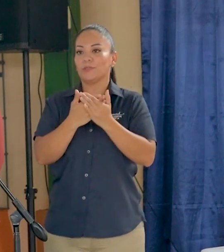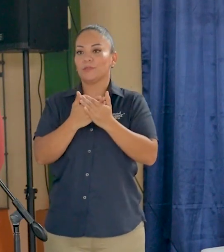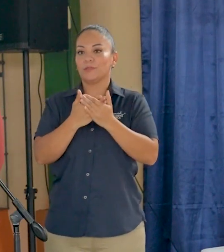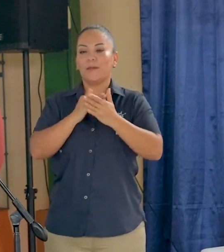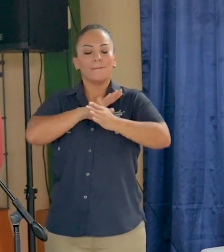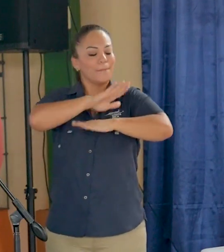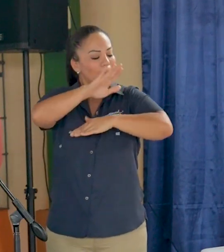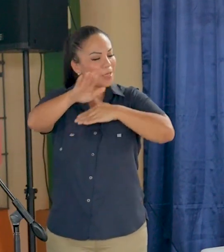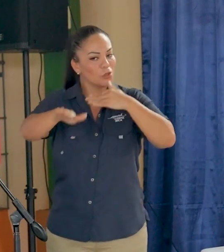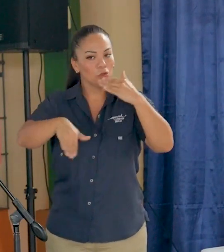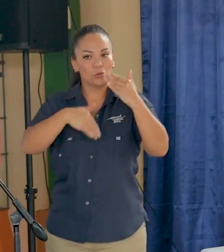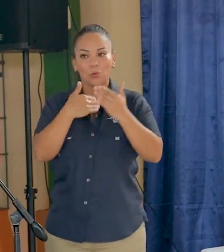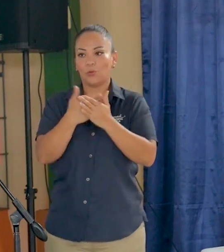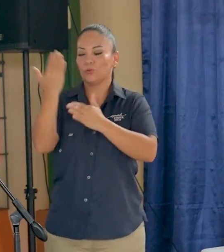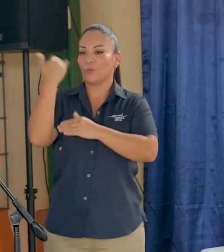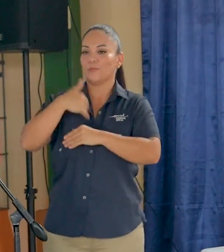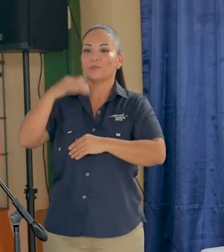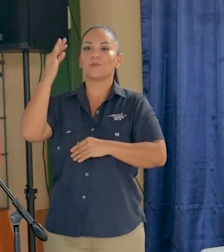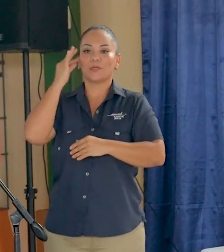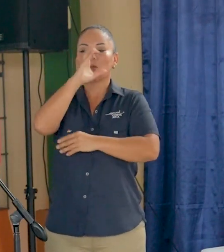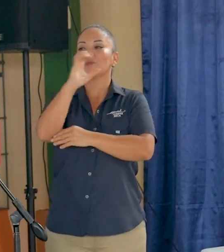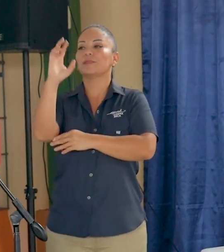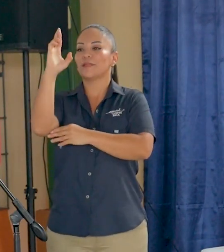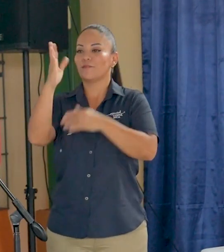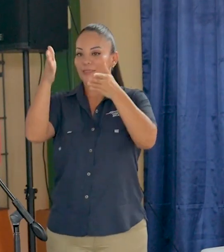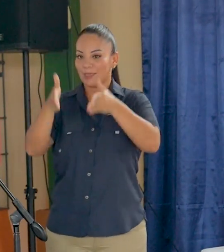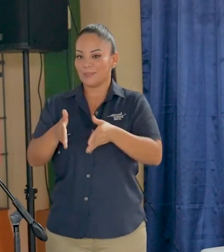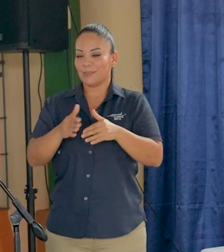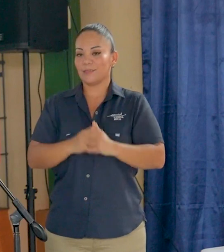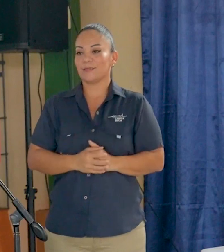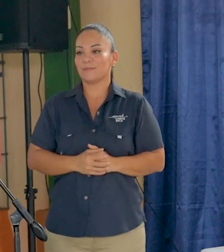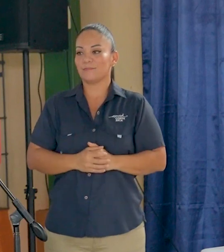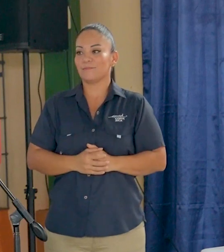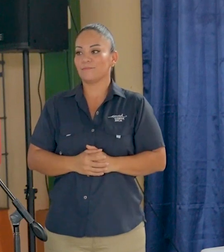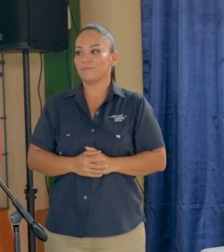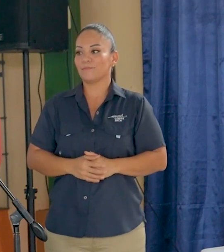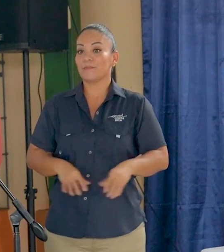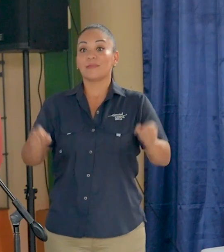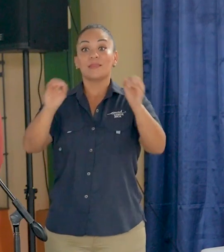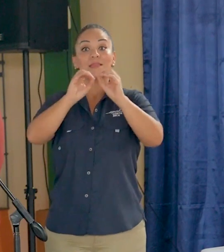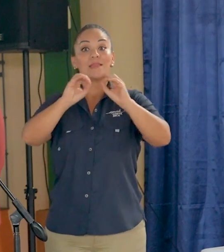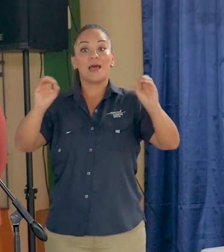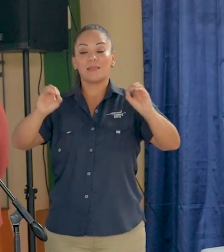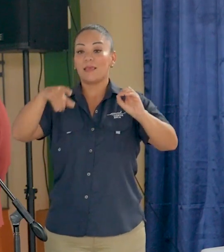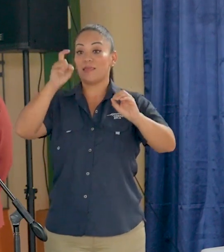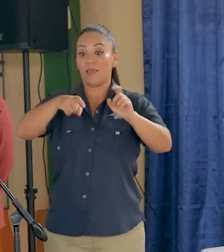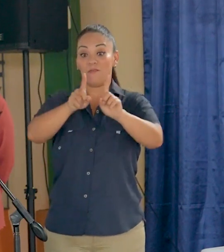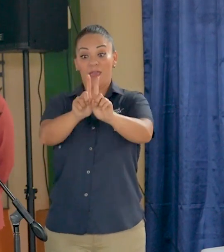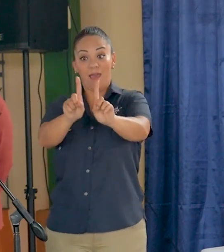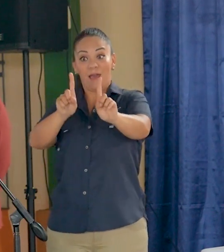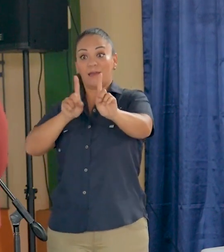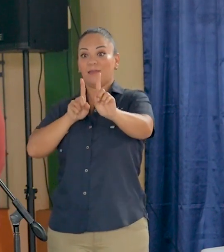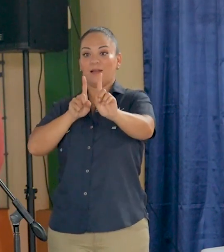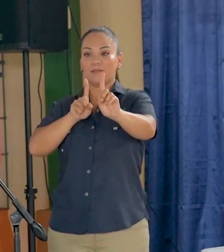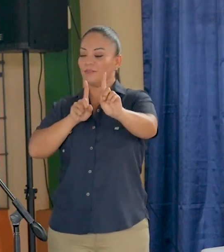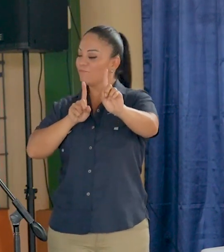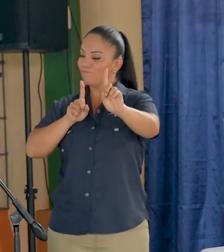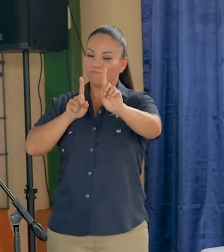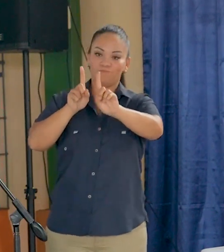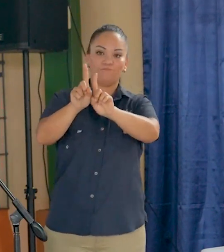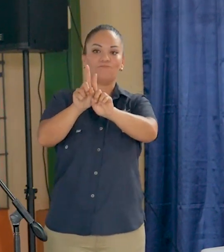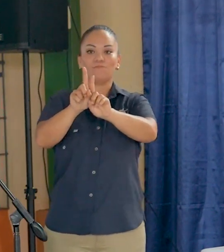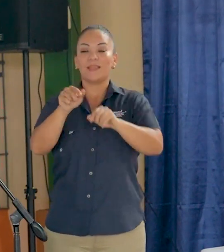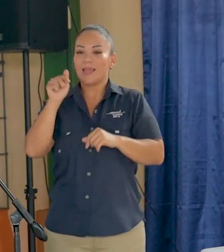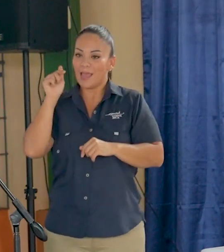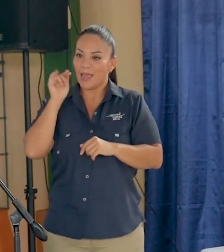para todos y todas los costarricenses. Nadie debe quedarse atrás.